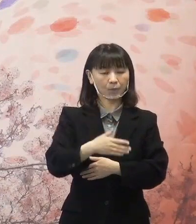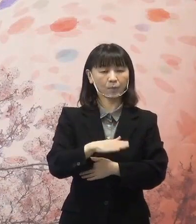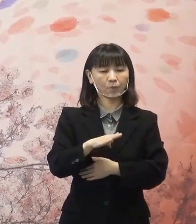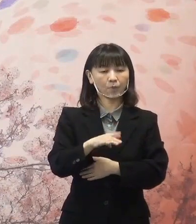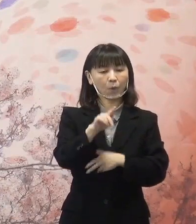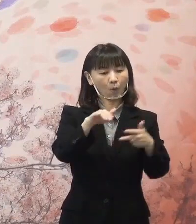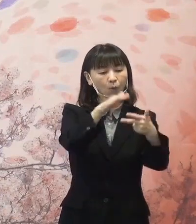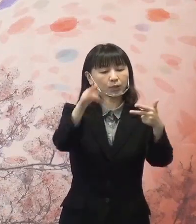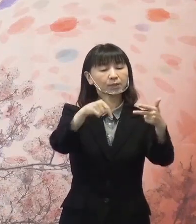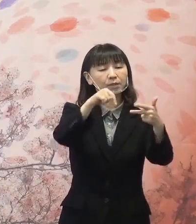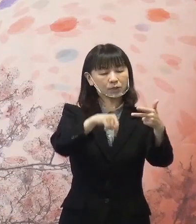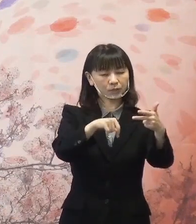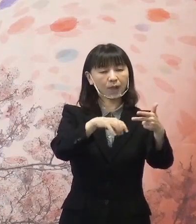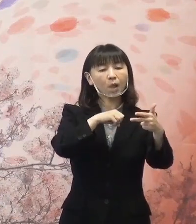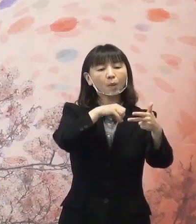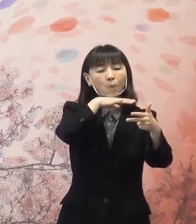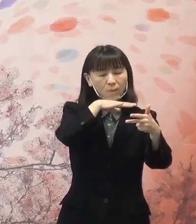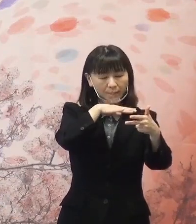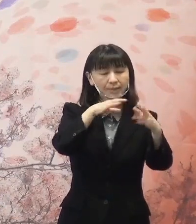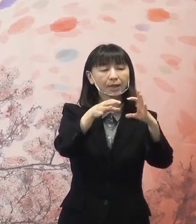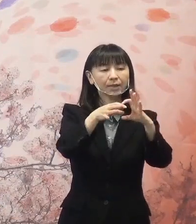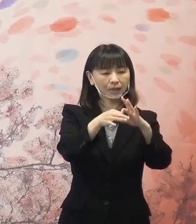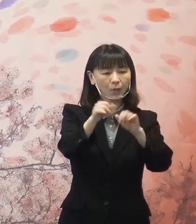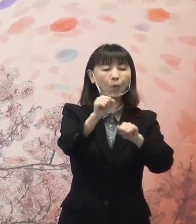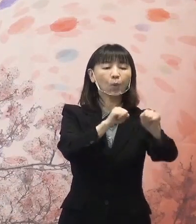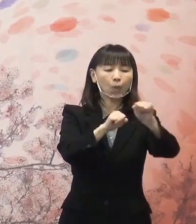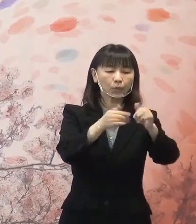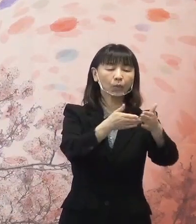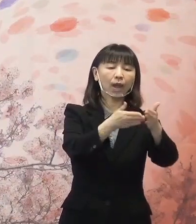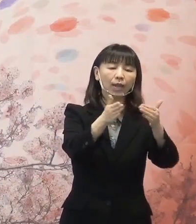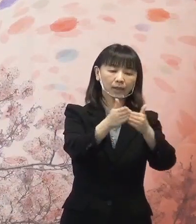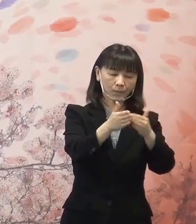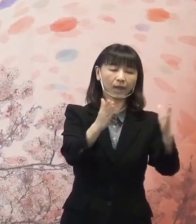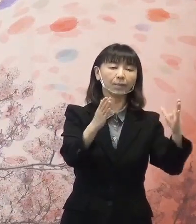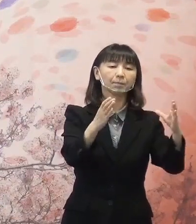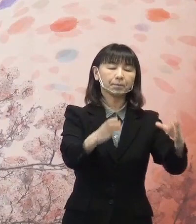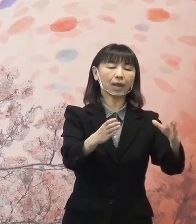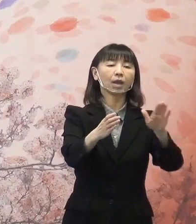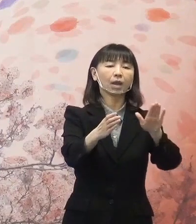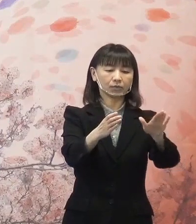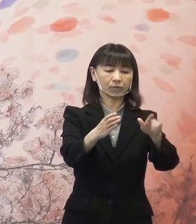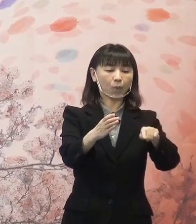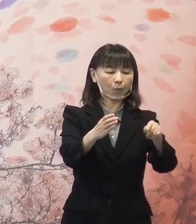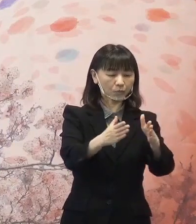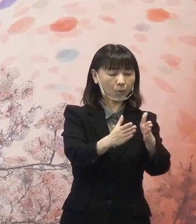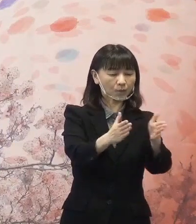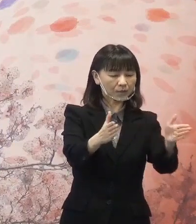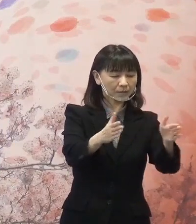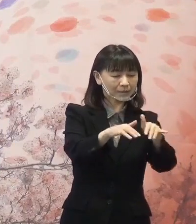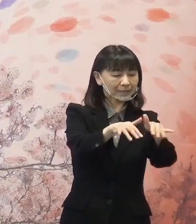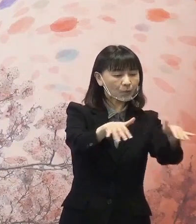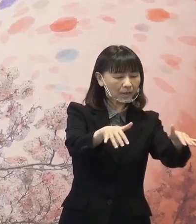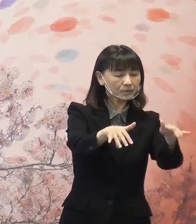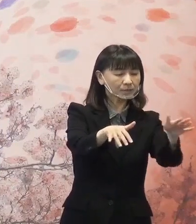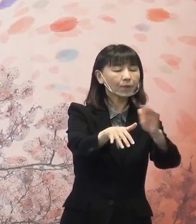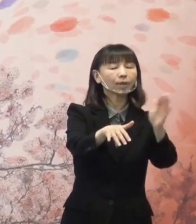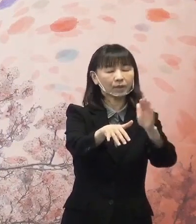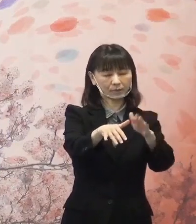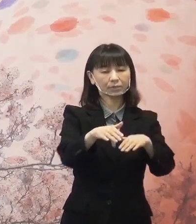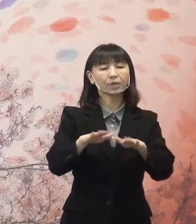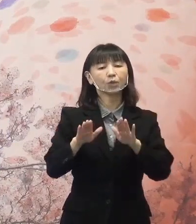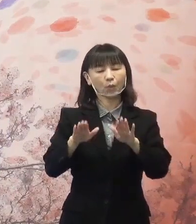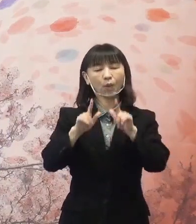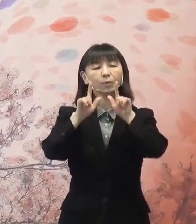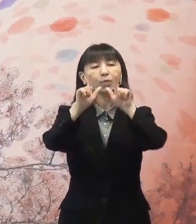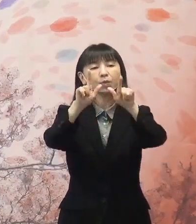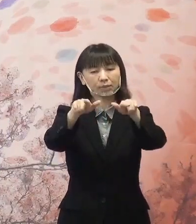の方ですから、おのずと行動範囲というのは限界されます、限定されます。そうした形の広がりというよりは、その少しお若い、今日発